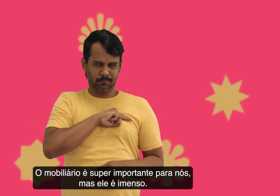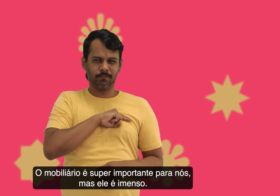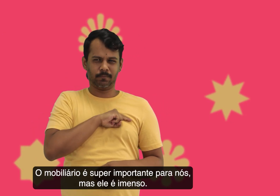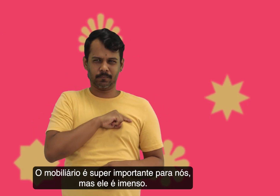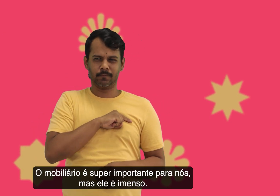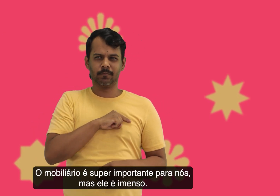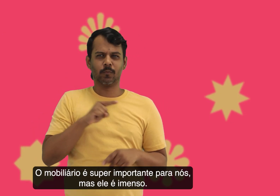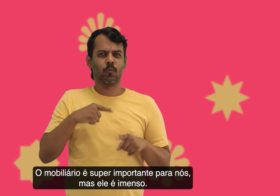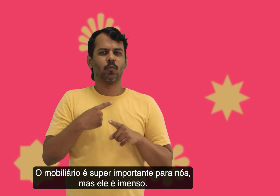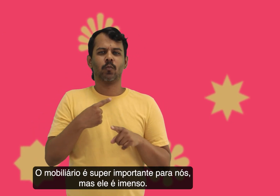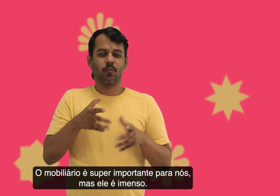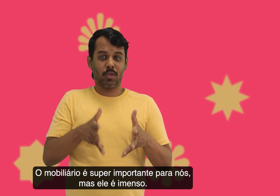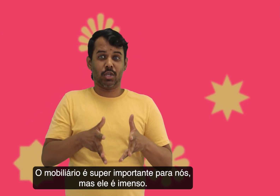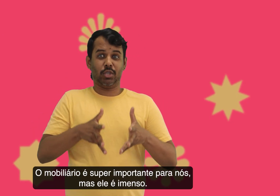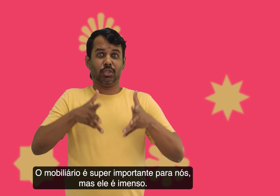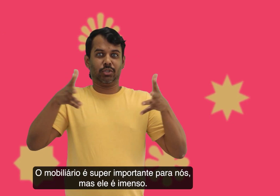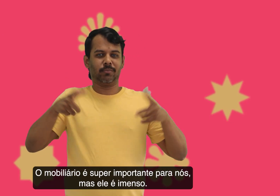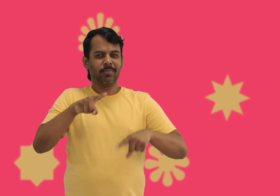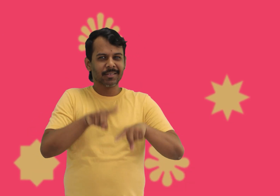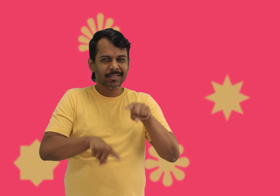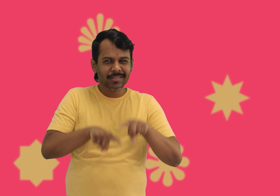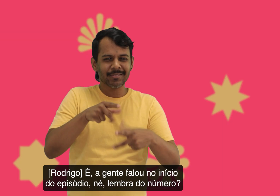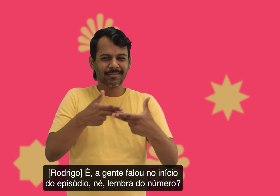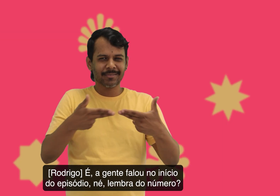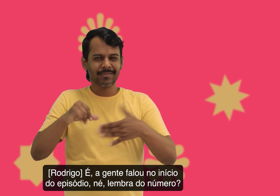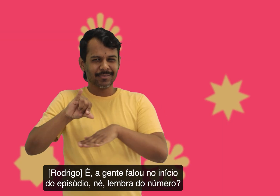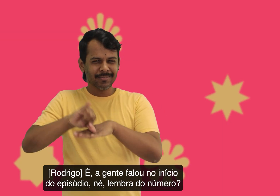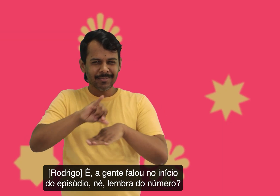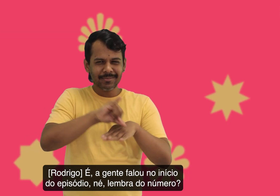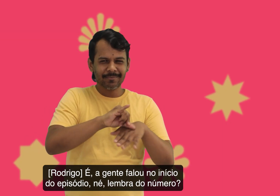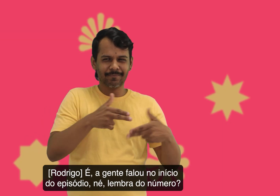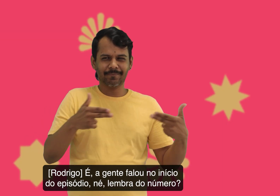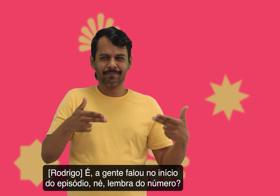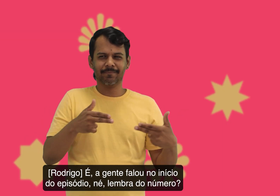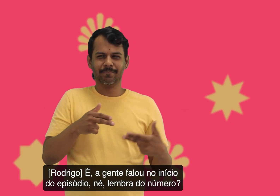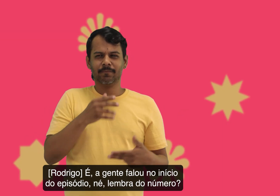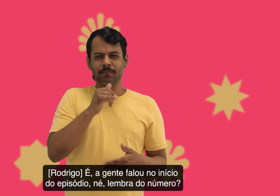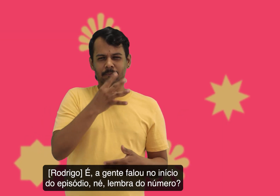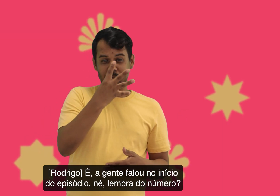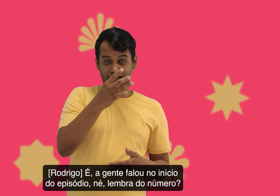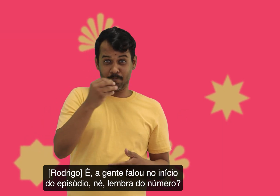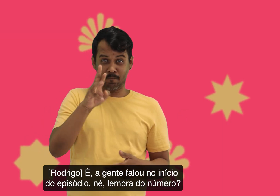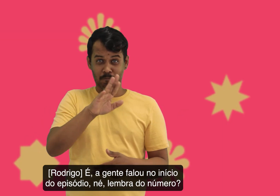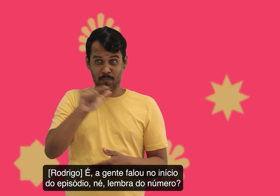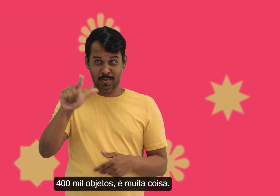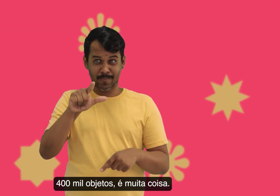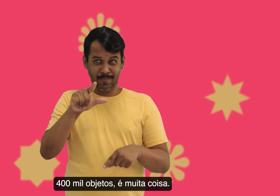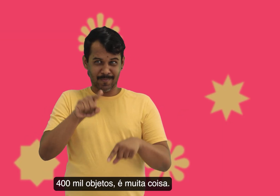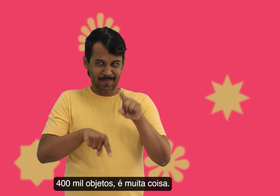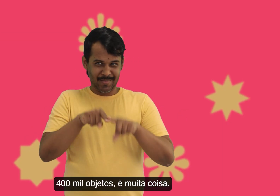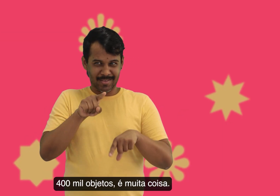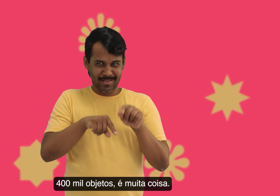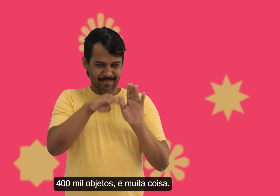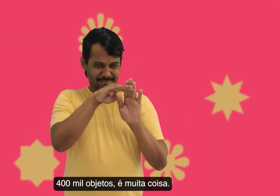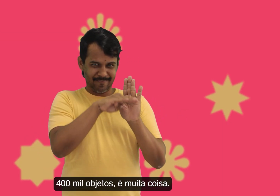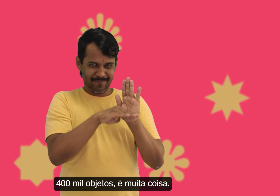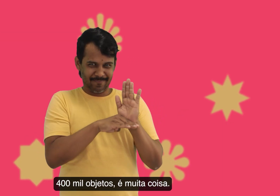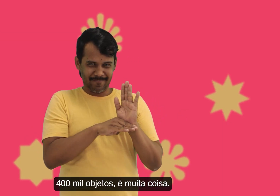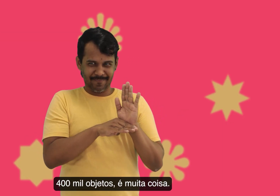é super importante para nós, mas ele é imenso. A gente falou no início do episódio, né? Lembra do número? 400 mil